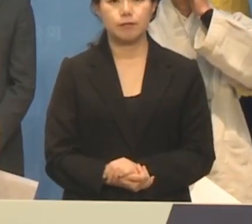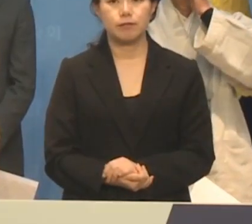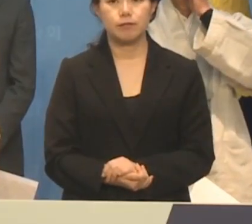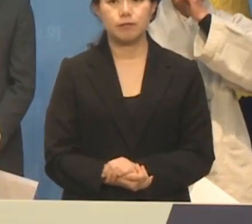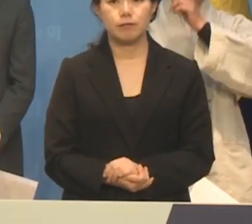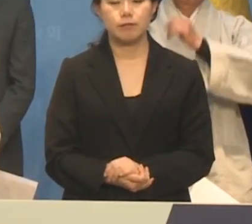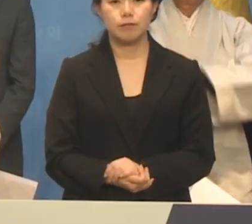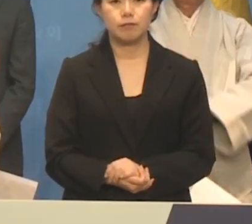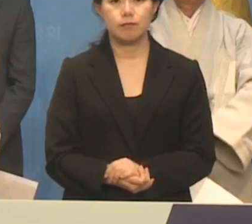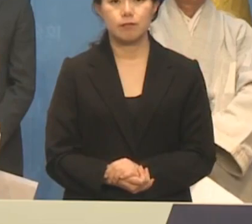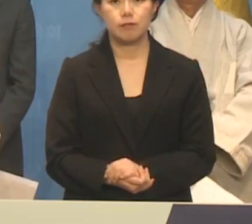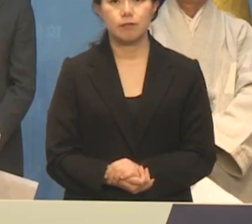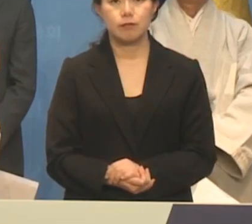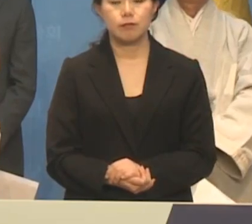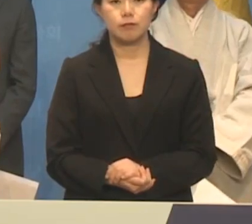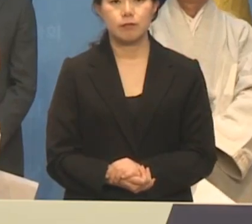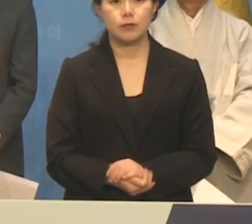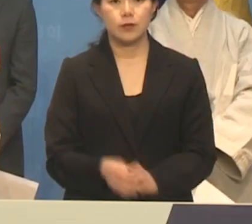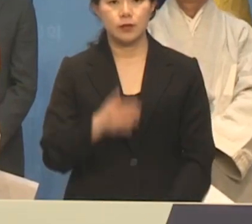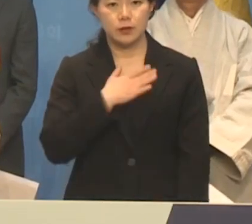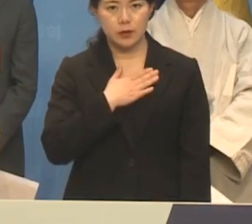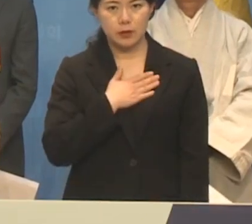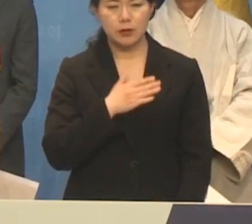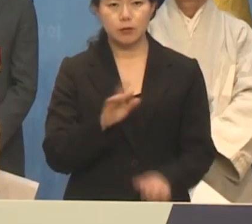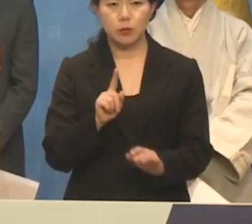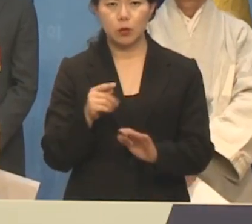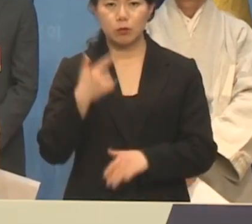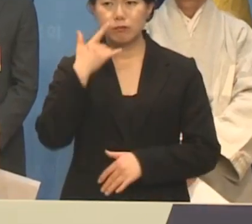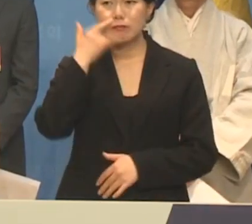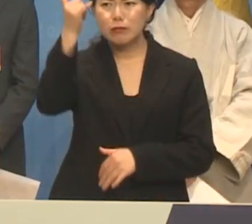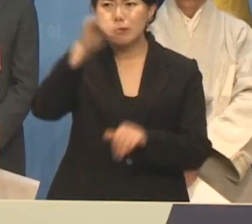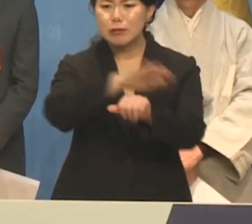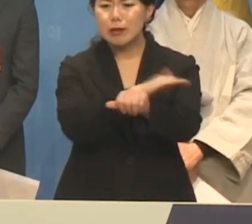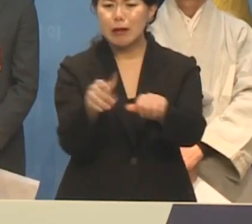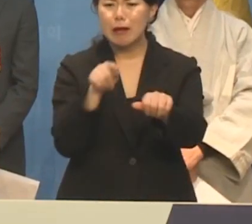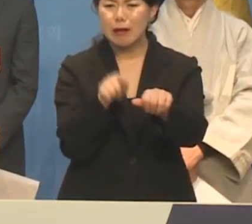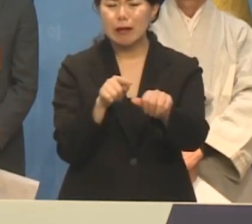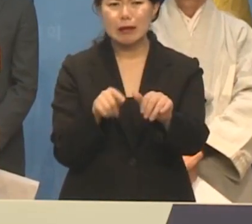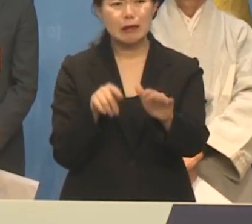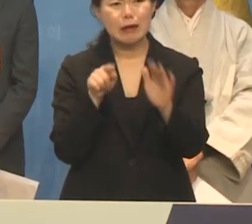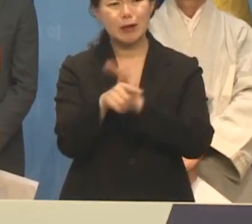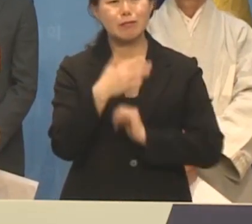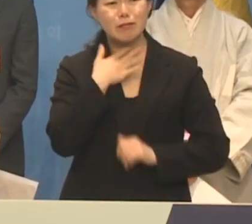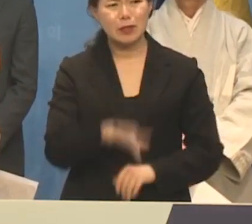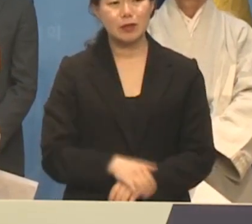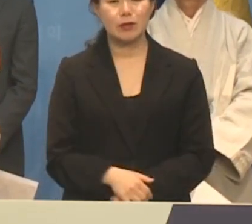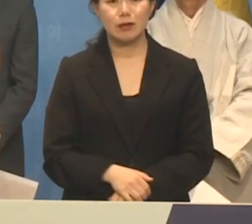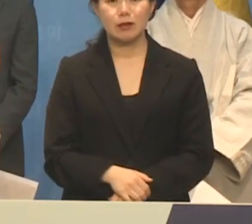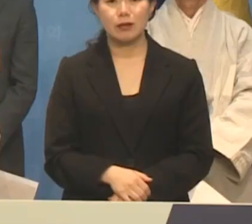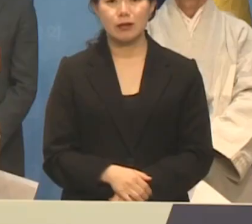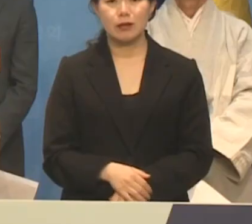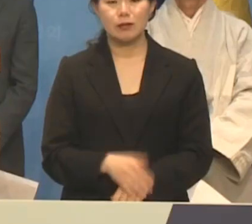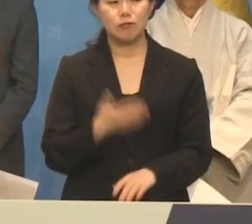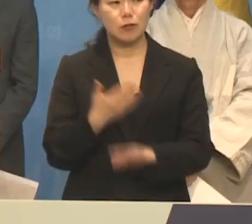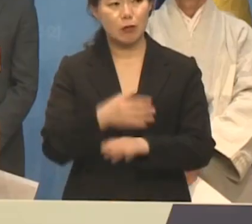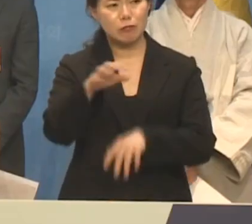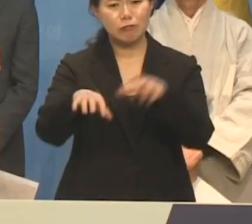사실 저는 우리 부모 산소에 한번 간 적이 없습니다. 딴 데 가서